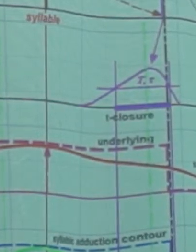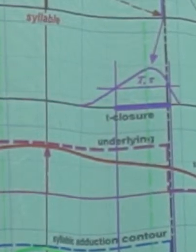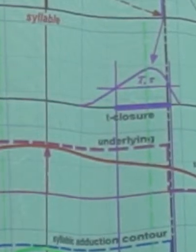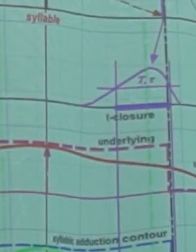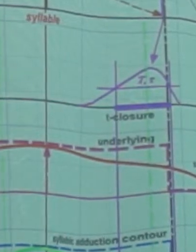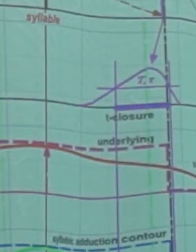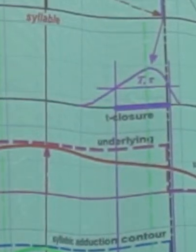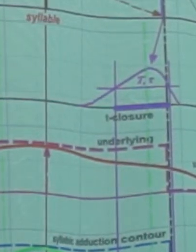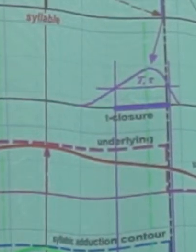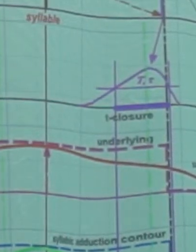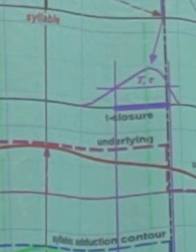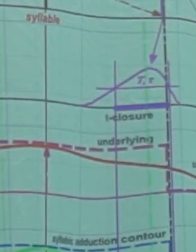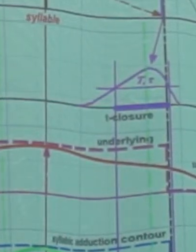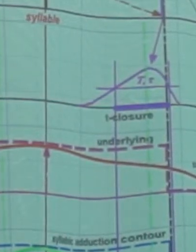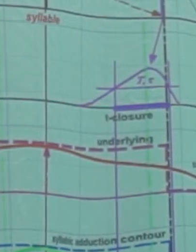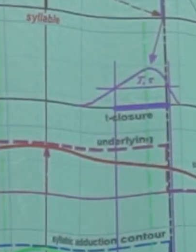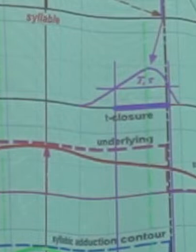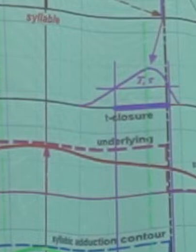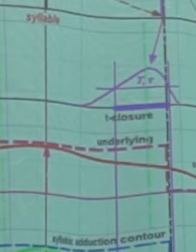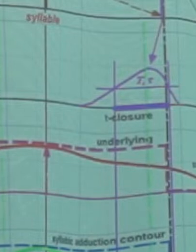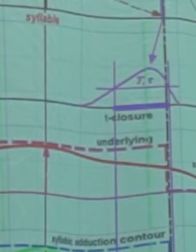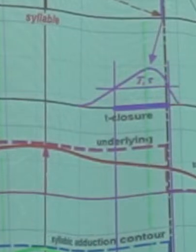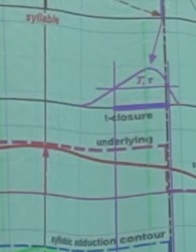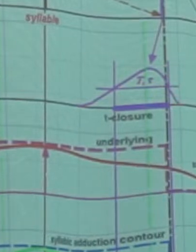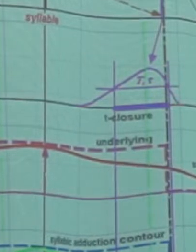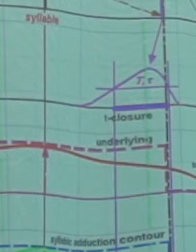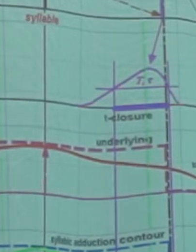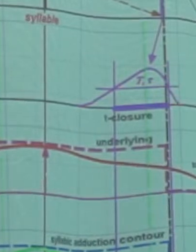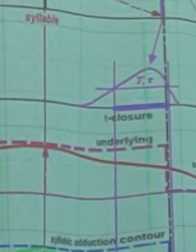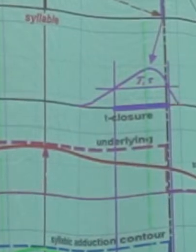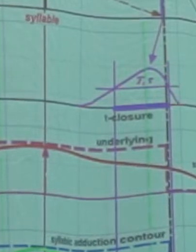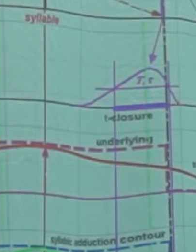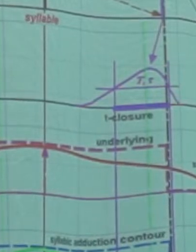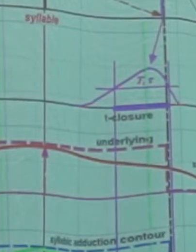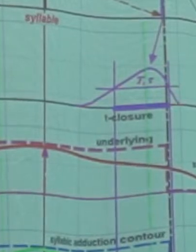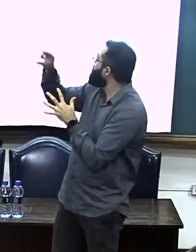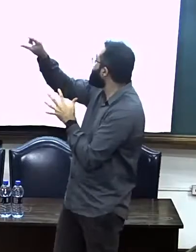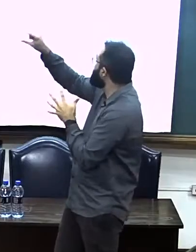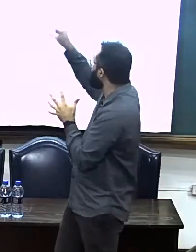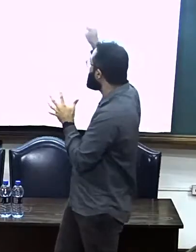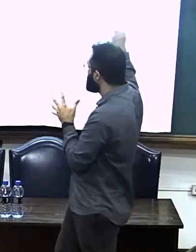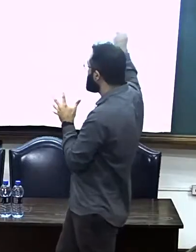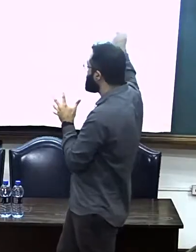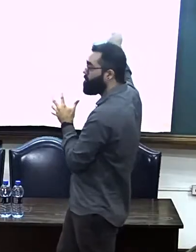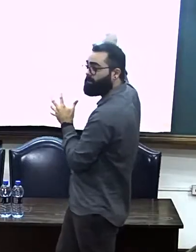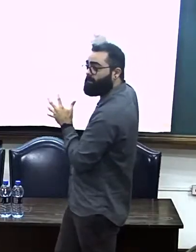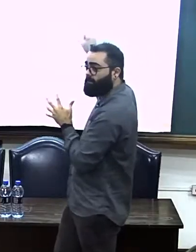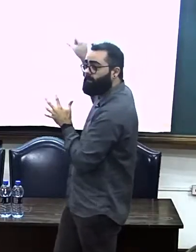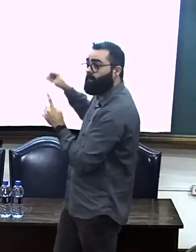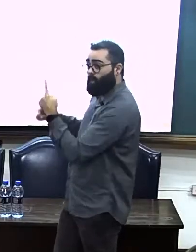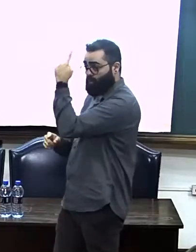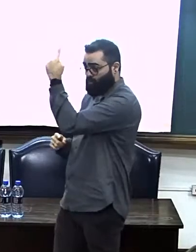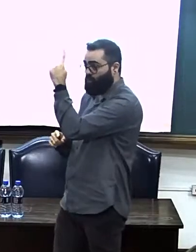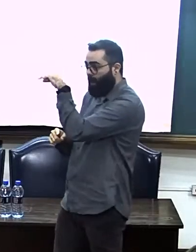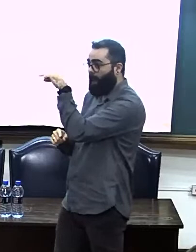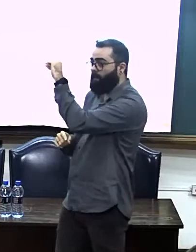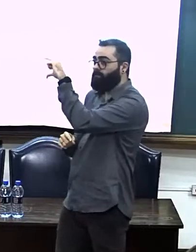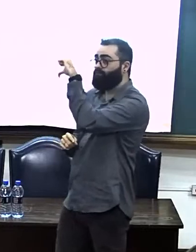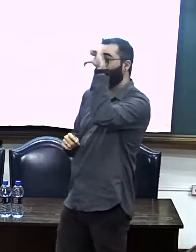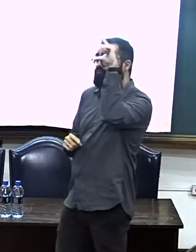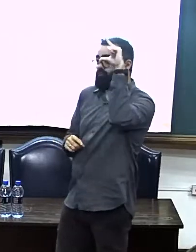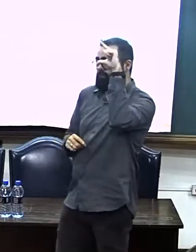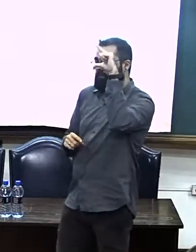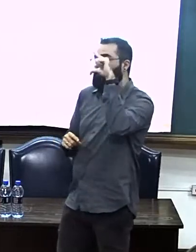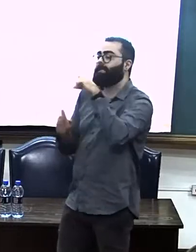consonant information. Tá. Então, o número 1 é a informação sobre a magnitude